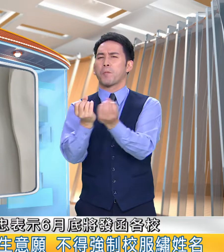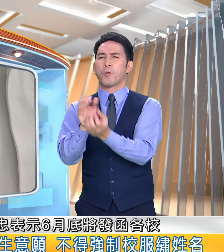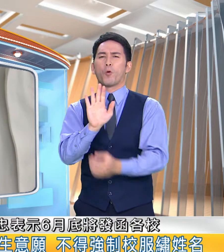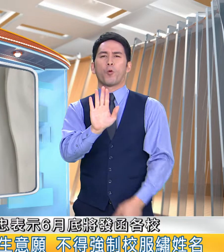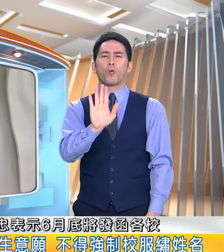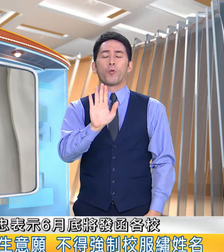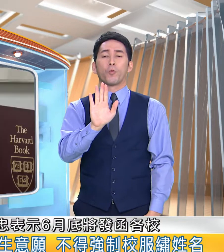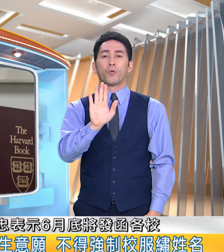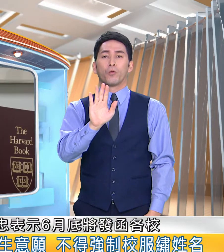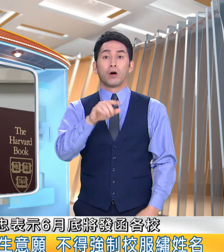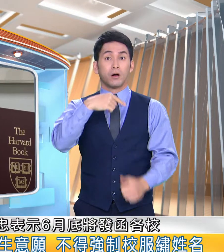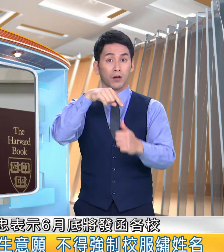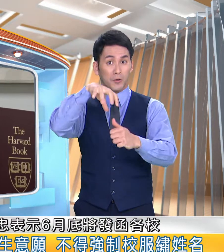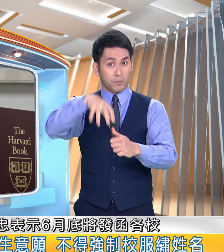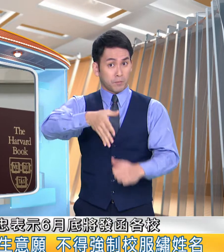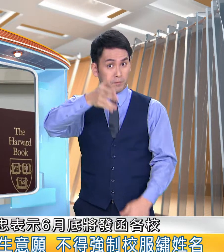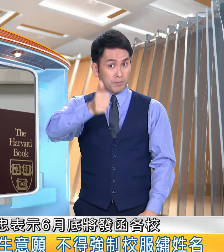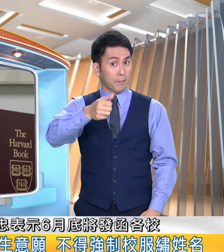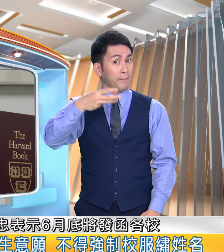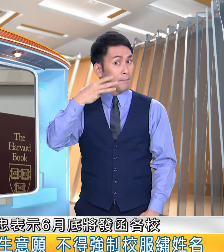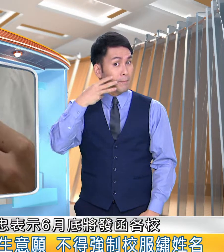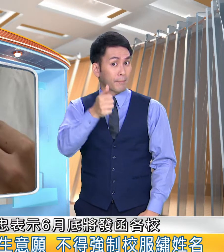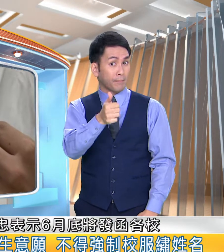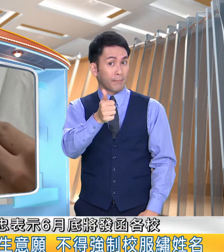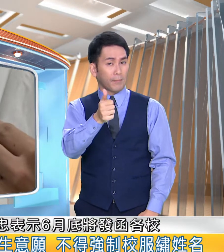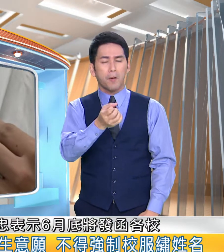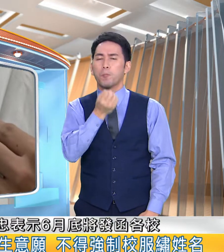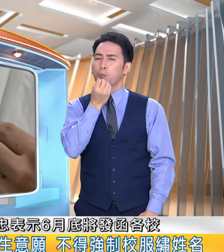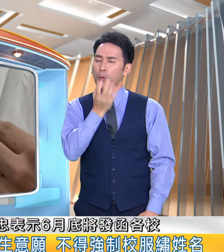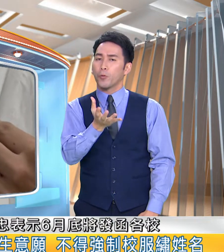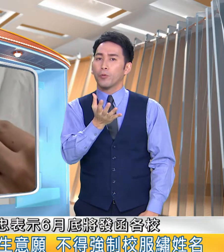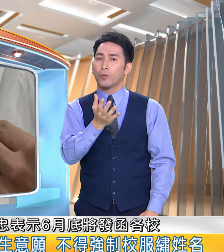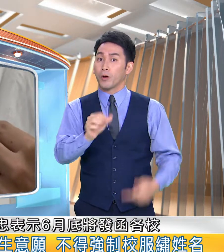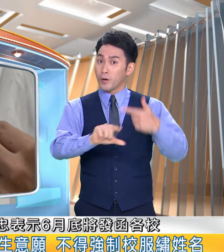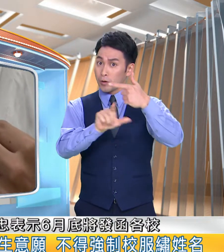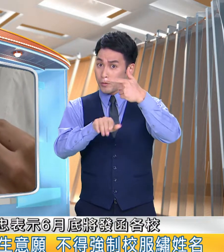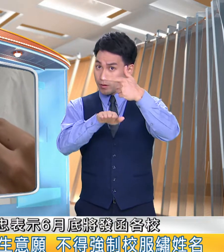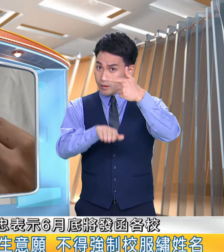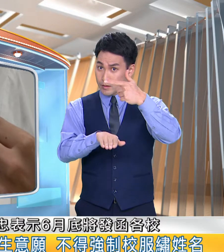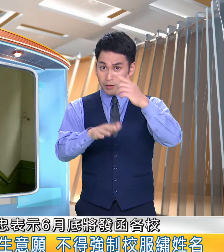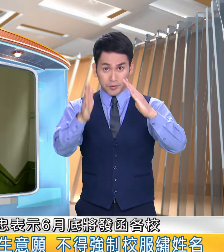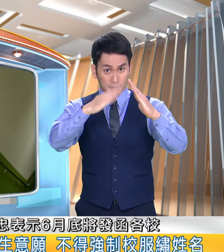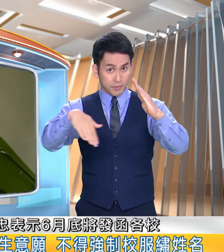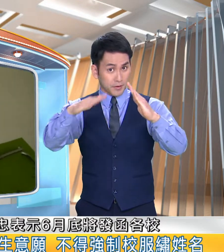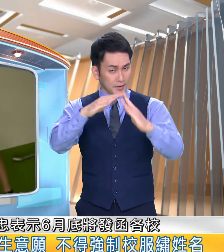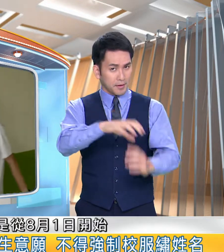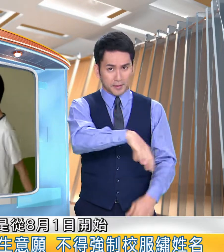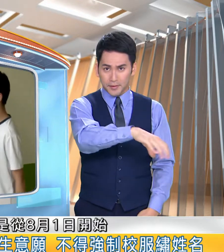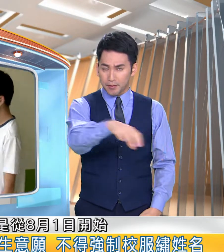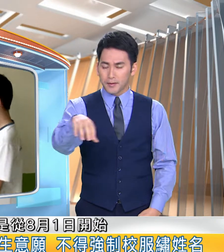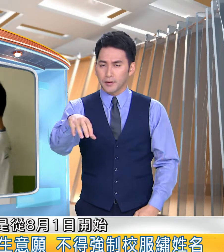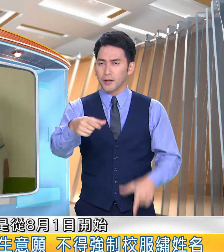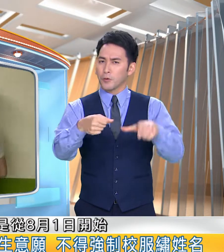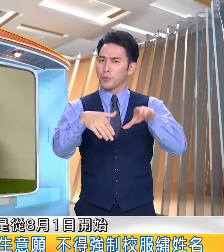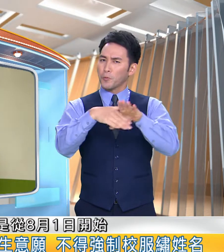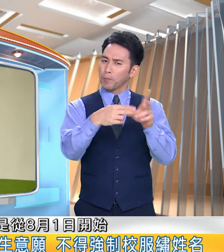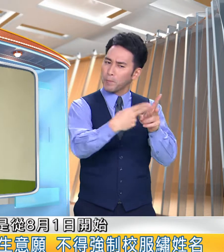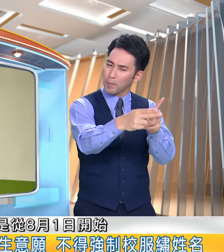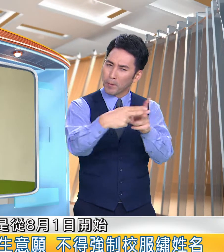教育部长潘文忠就表示，六月底将会发函给各校，从下学年起，